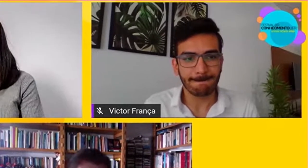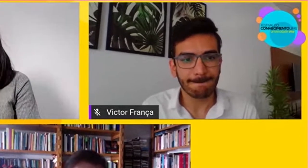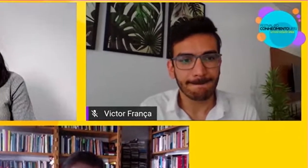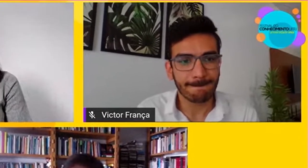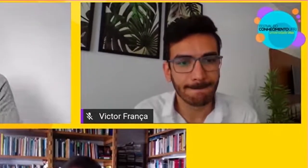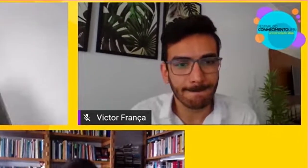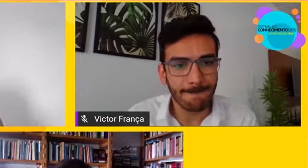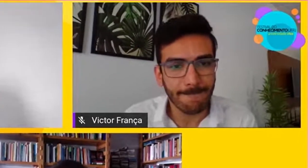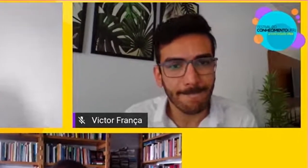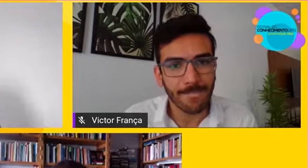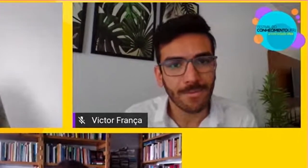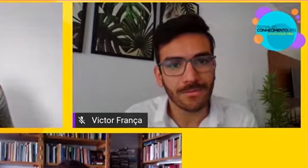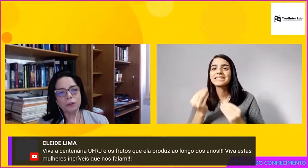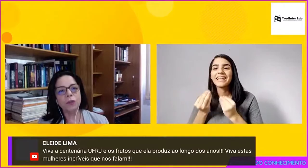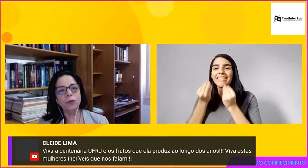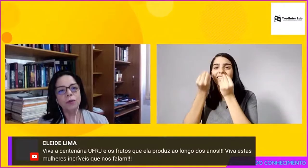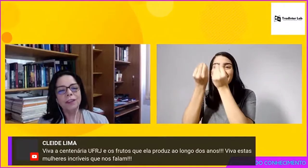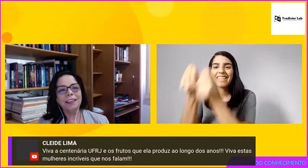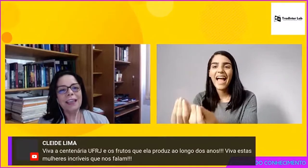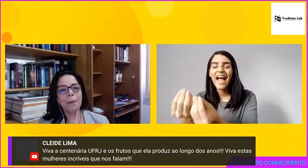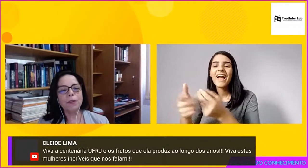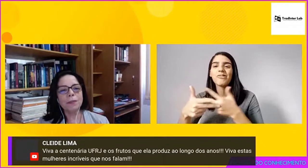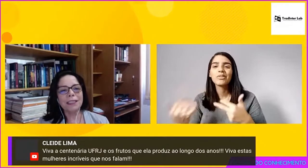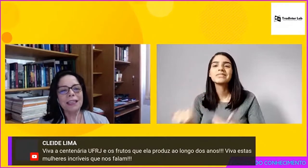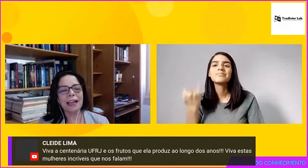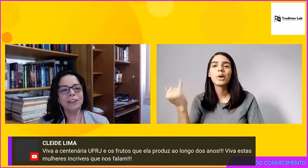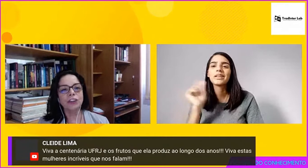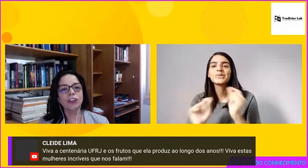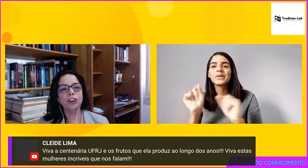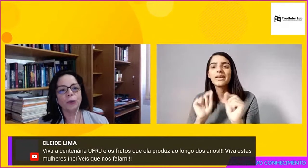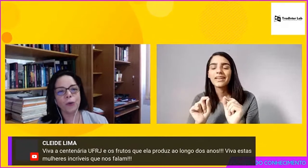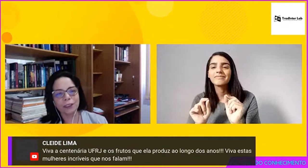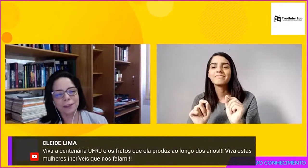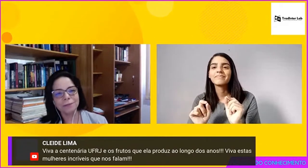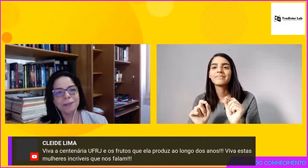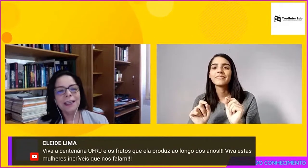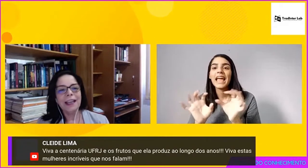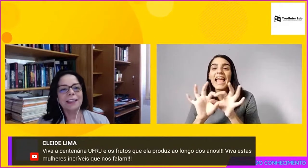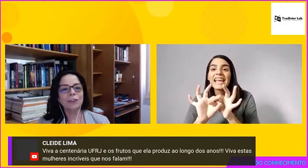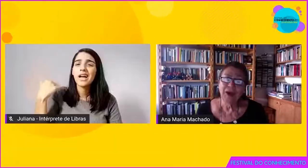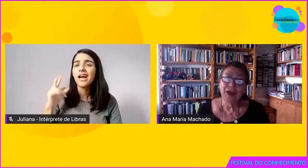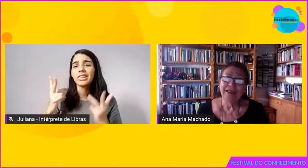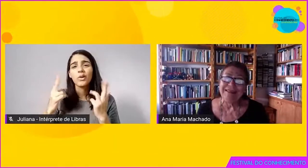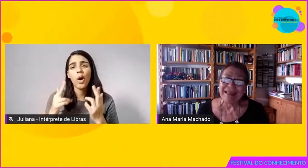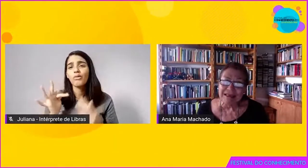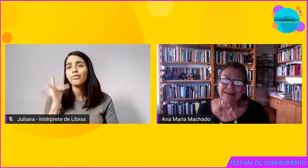comunicação da universidade, os convidados projetaram o futuro da UFRJ nos próximos anos.